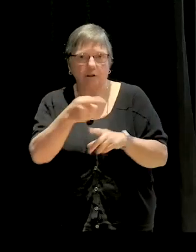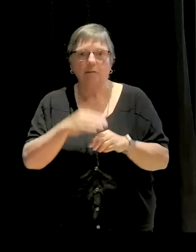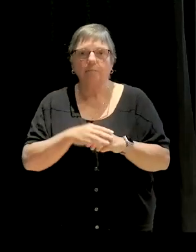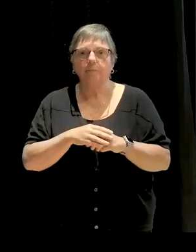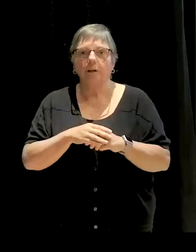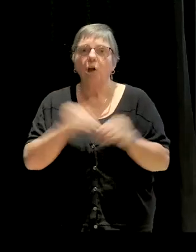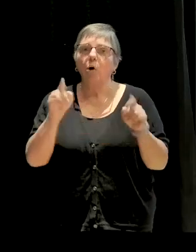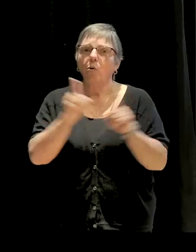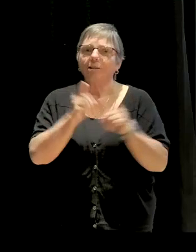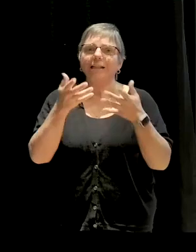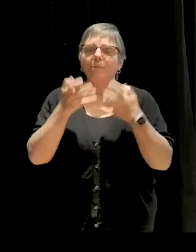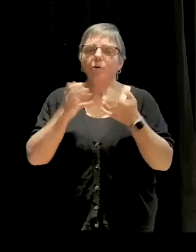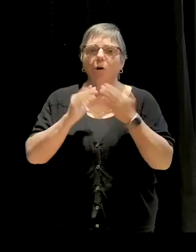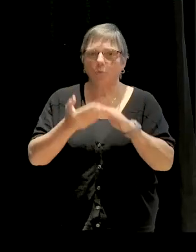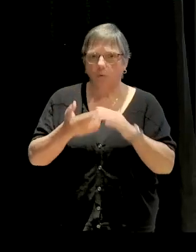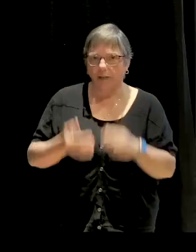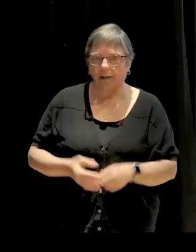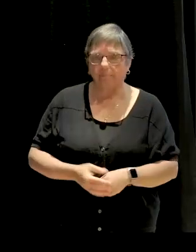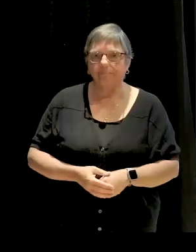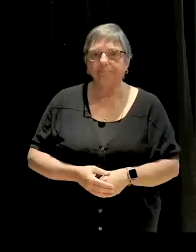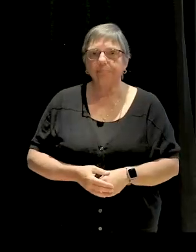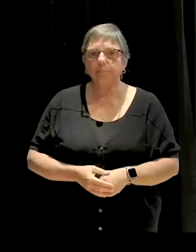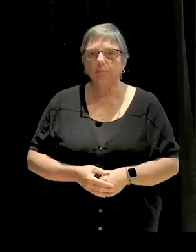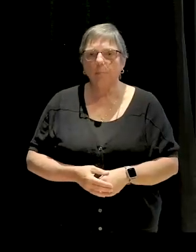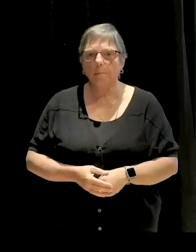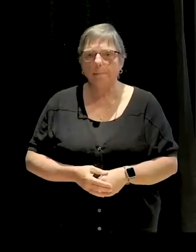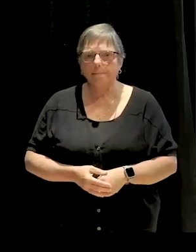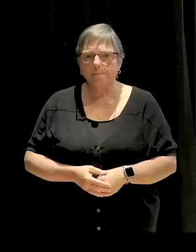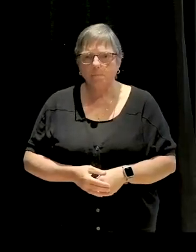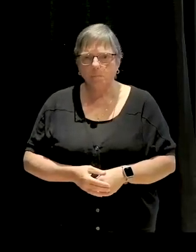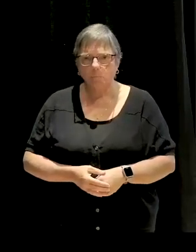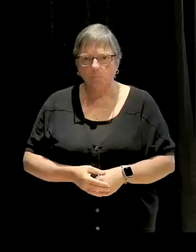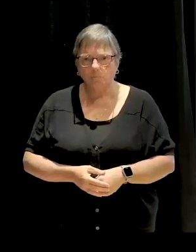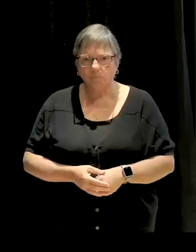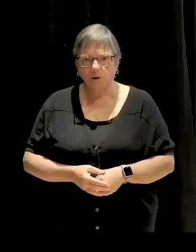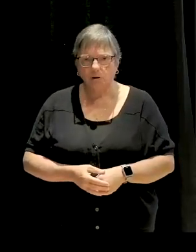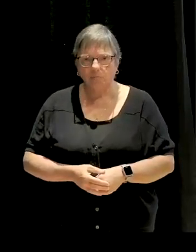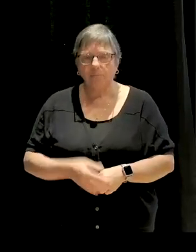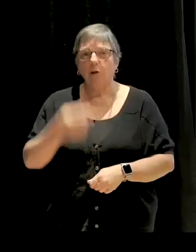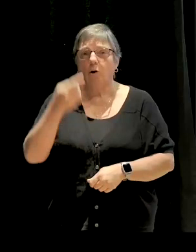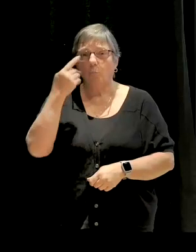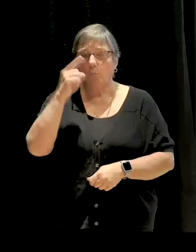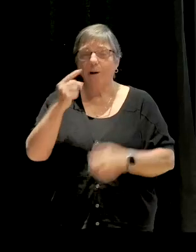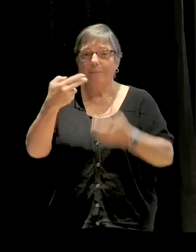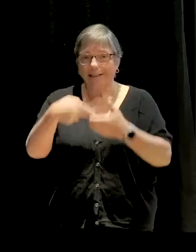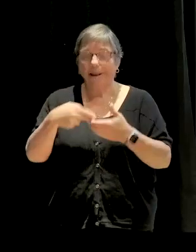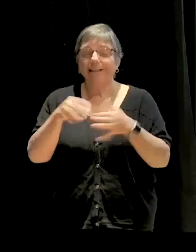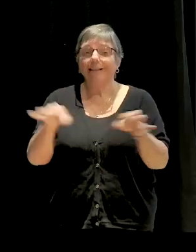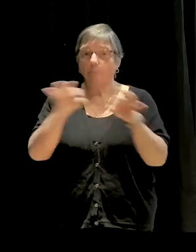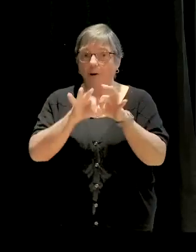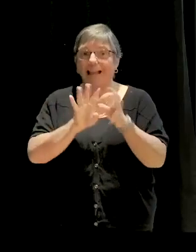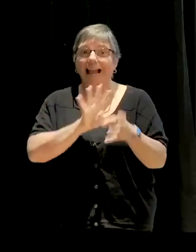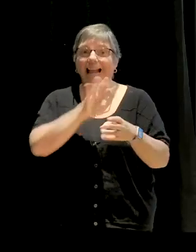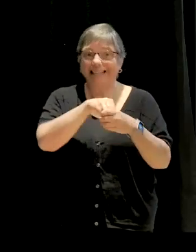essentiellement aussi des besoins communautaires. Donc, pour se rétablir du chemsex, c'est bien important pour les participants d'intégrer une communauté